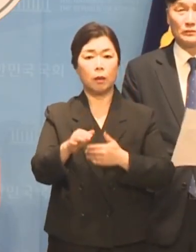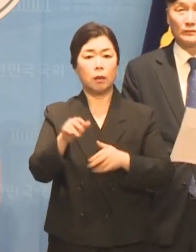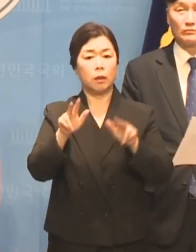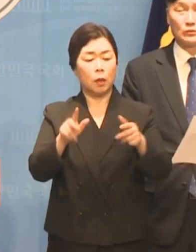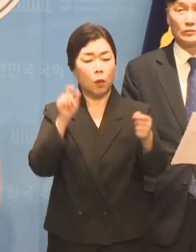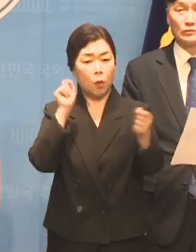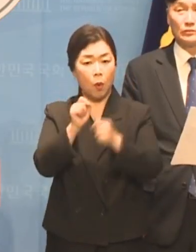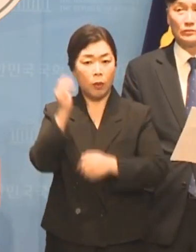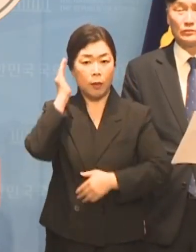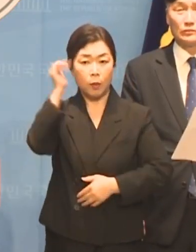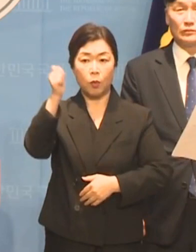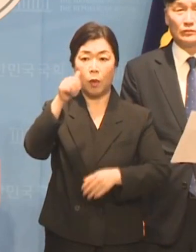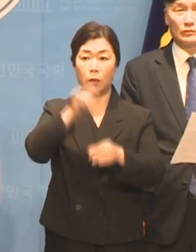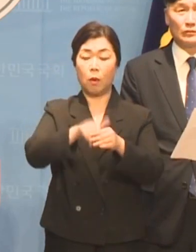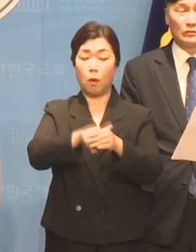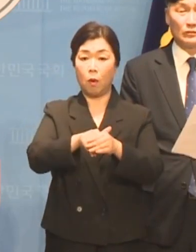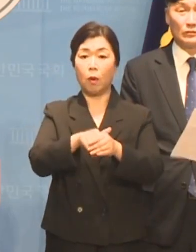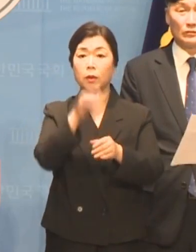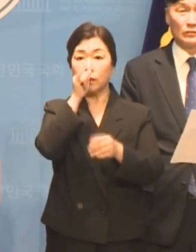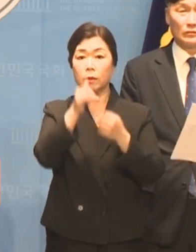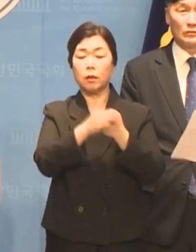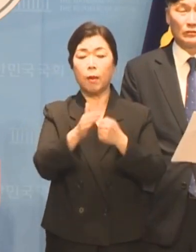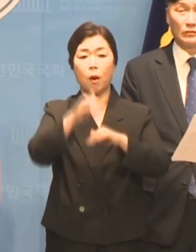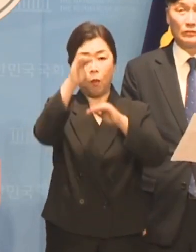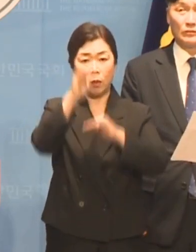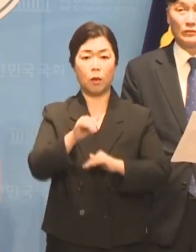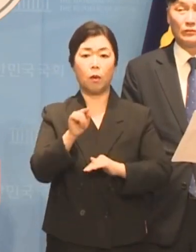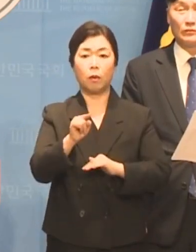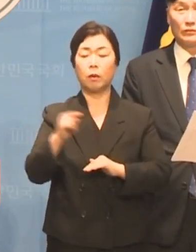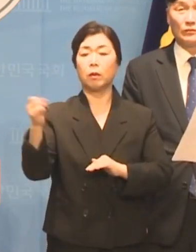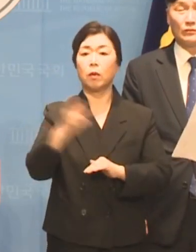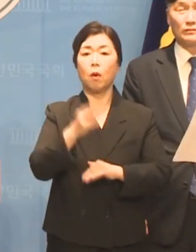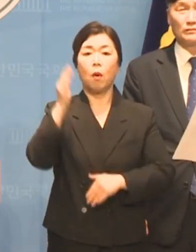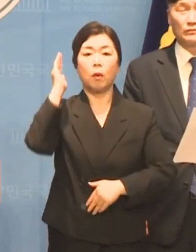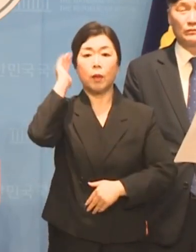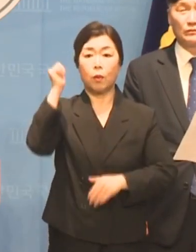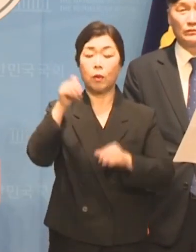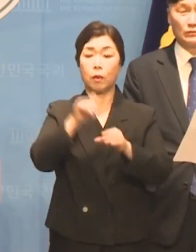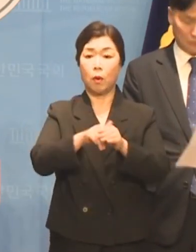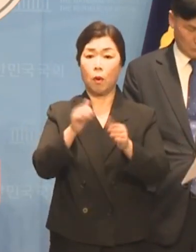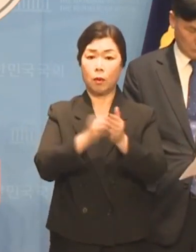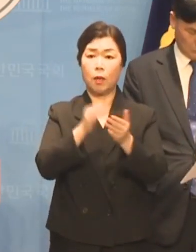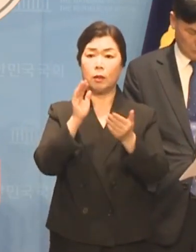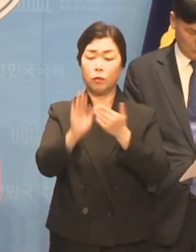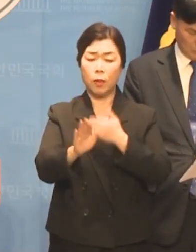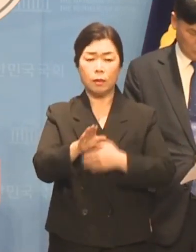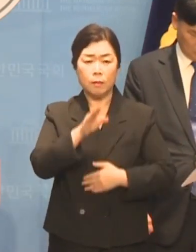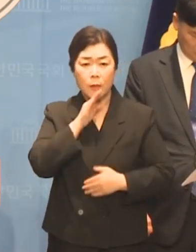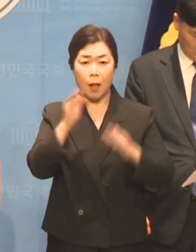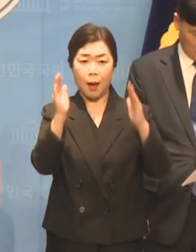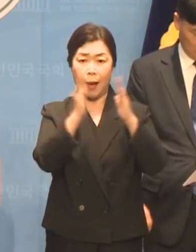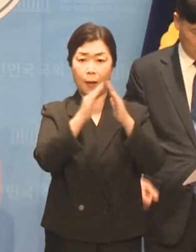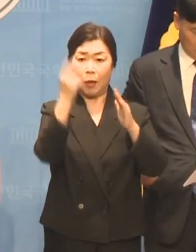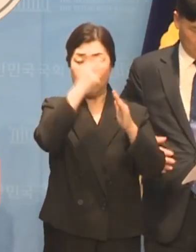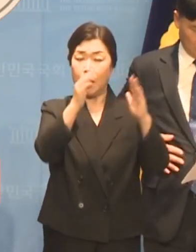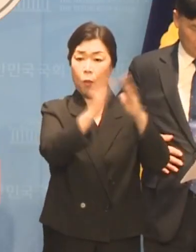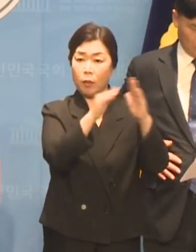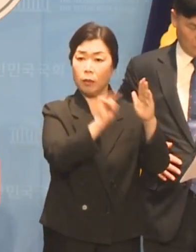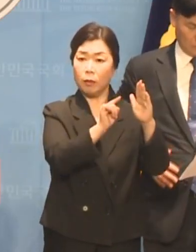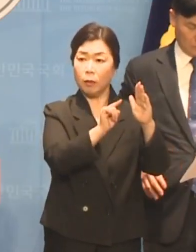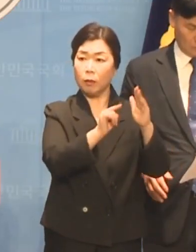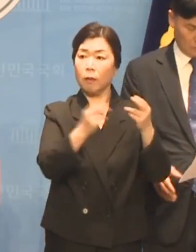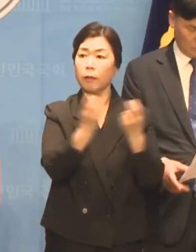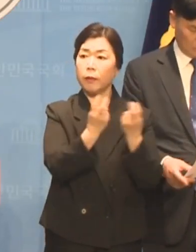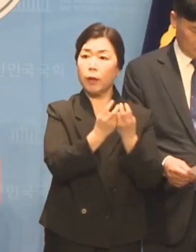선거가 치러지기 때문에 대통령 선거 과정에서, 그리고 대통령 선거가 끝난 이후에 정말 이런 감사원을